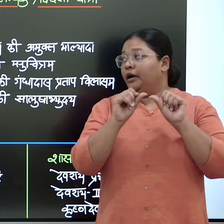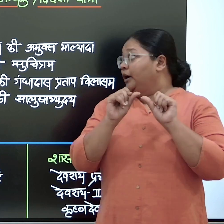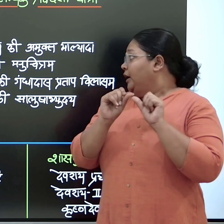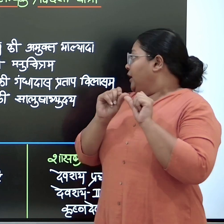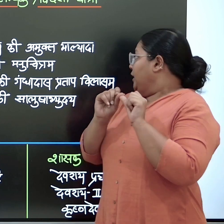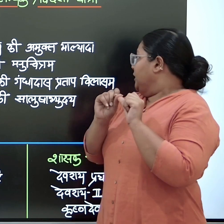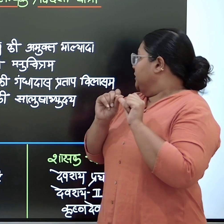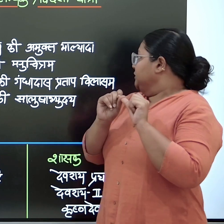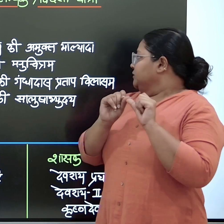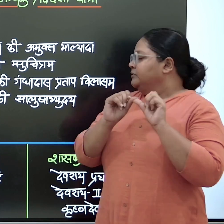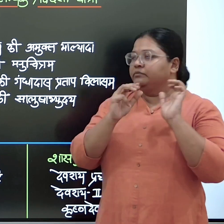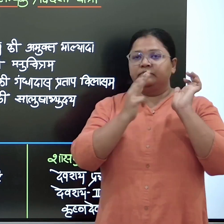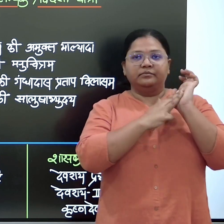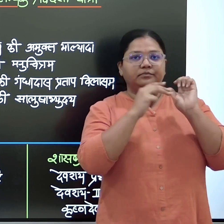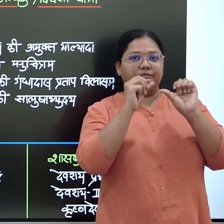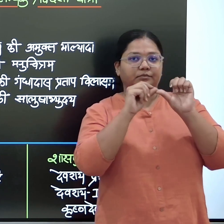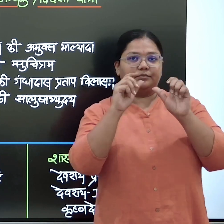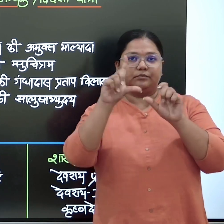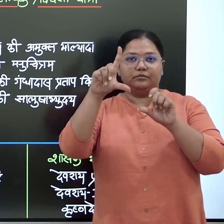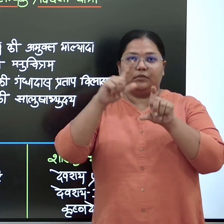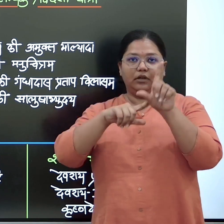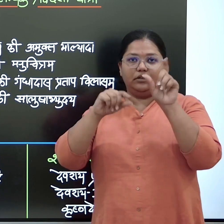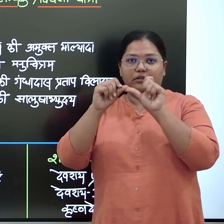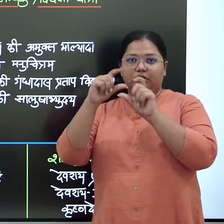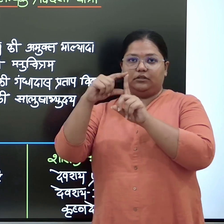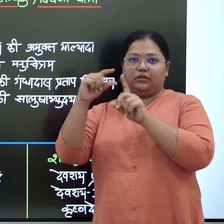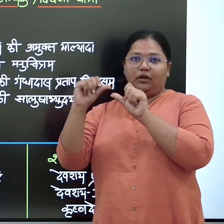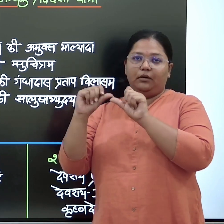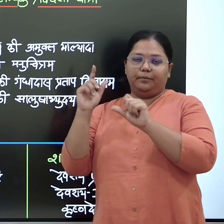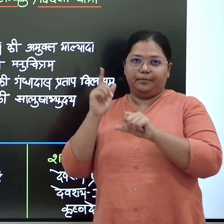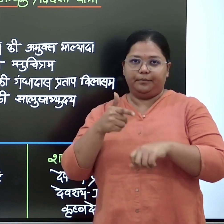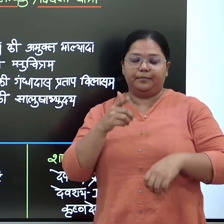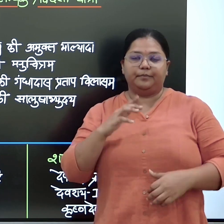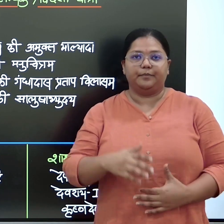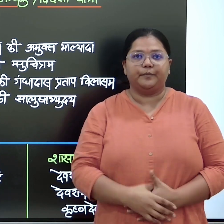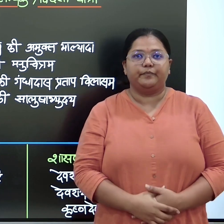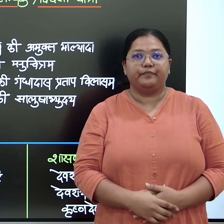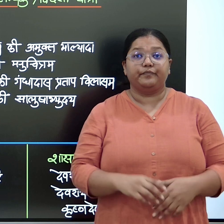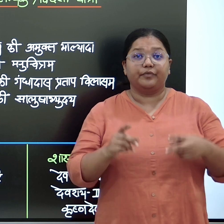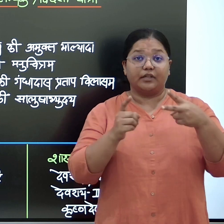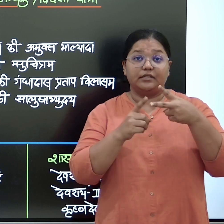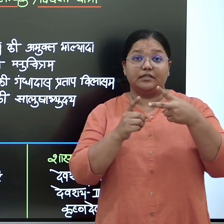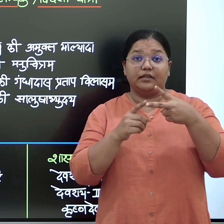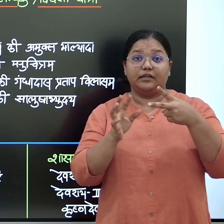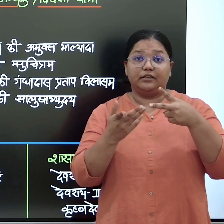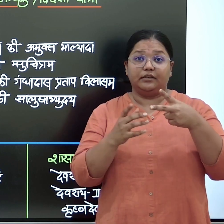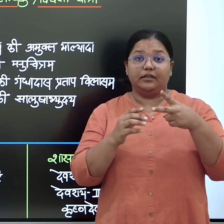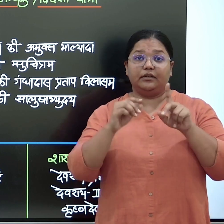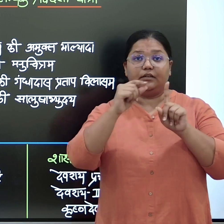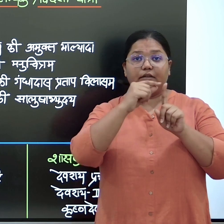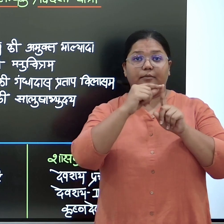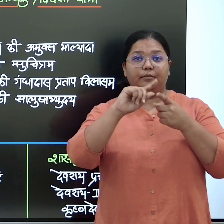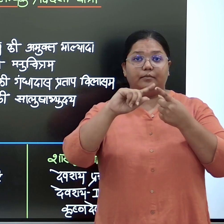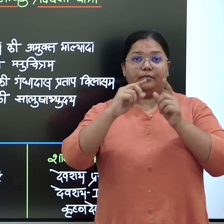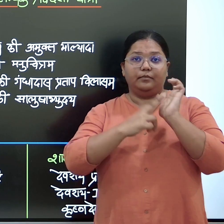मनुचित्रम, पेंदन, पा में एक ही मात्रा, पे आधा न दन, पेंदन